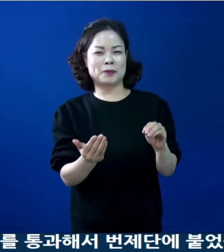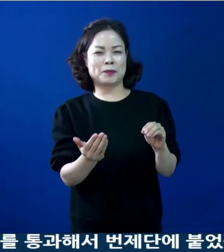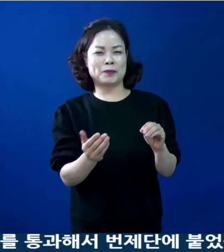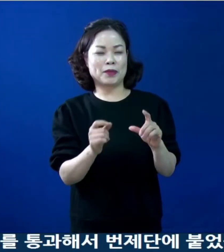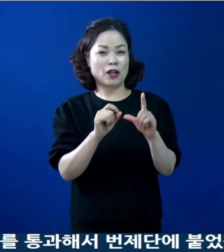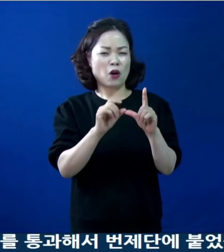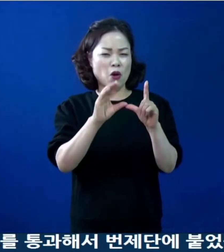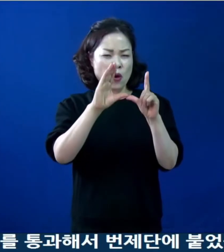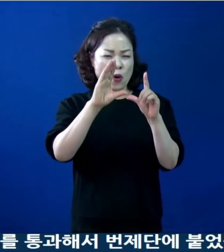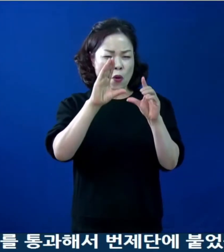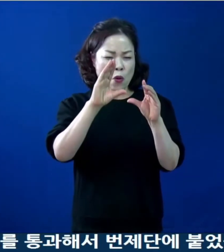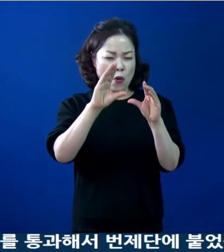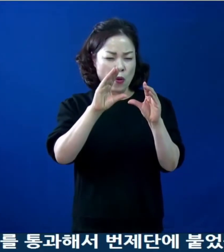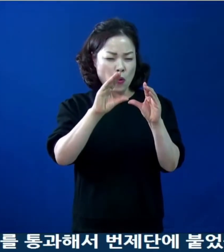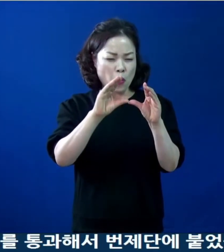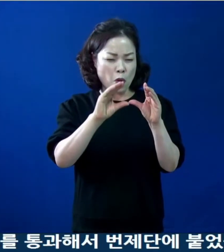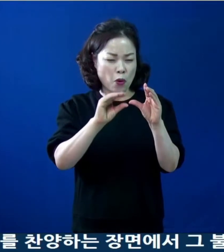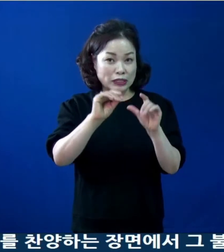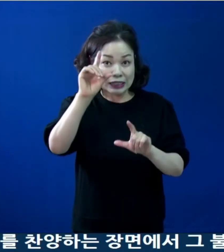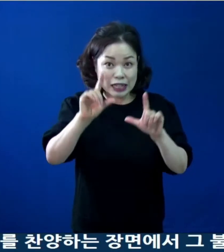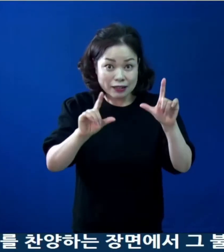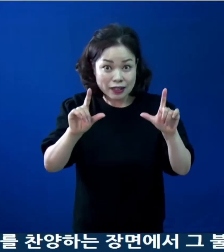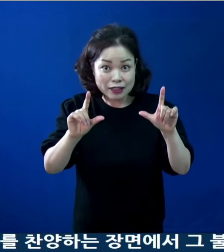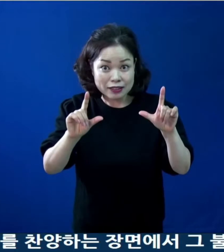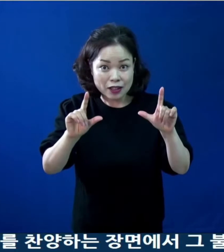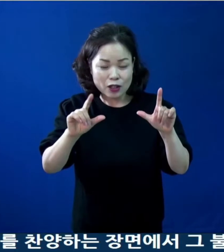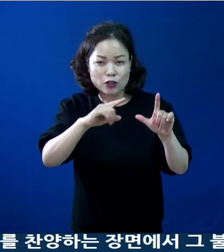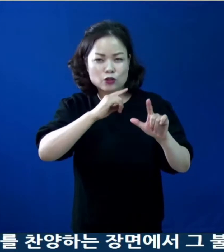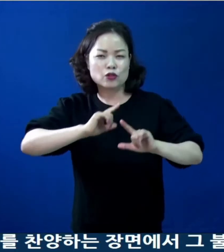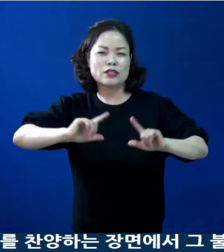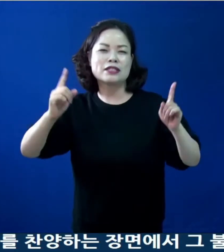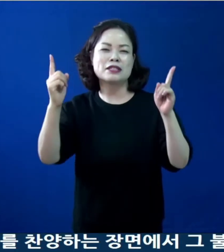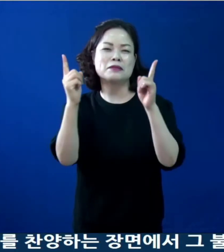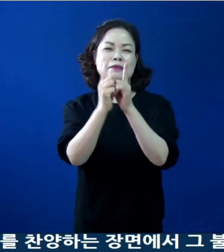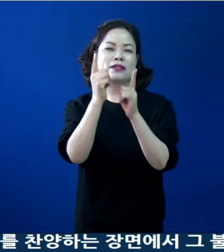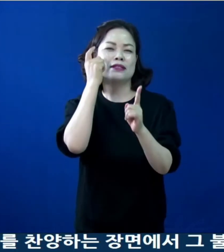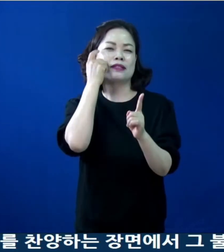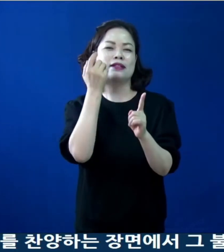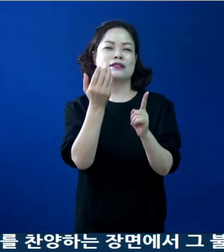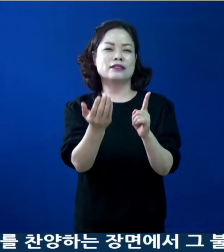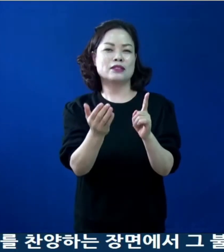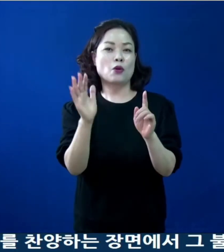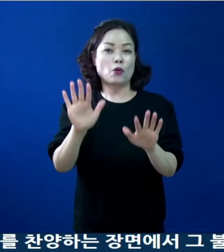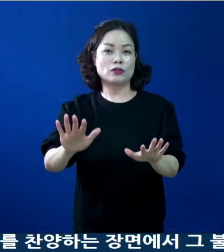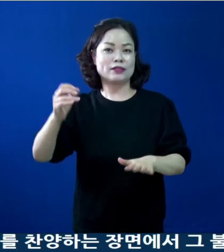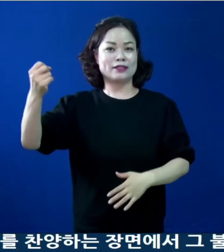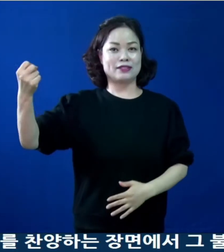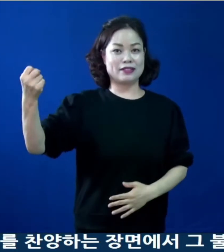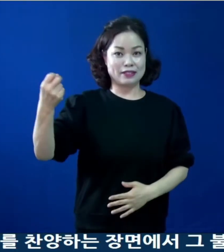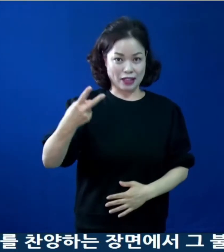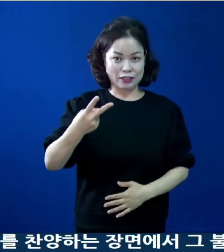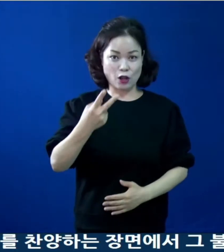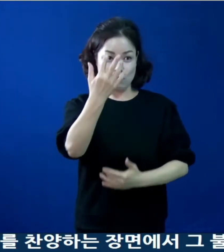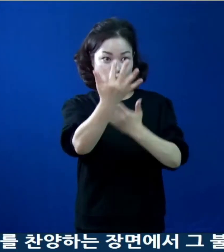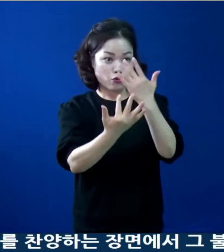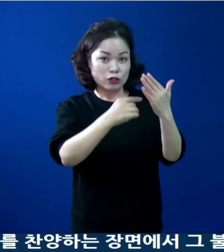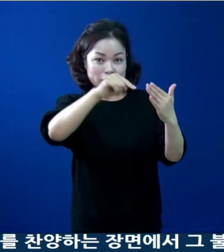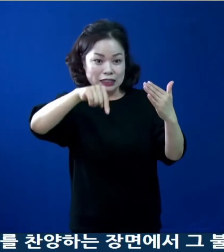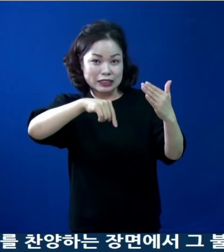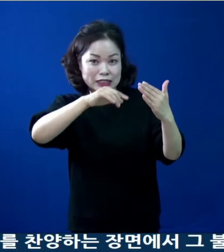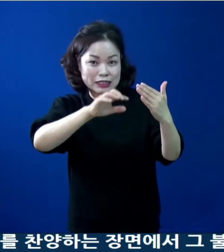거의 꺼져가는 상태에서 또 주일을 맞이하신 것은 아닌가요? 오늘 다시 한번 그 불이 우리